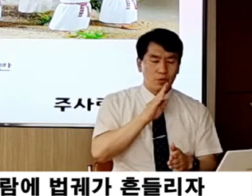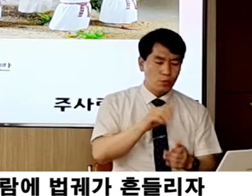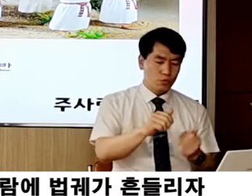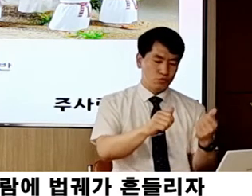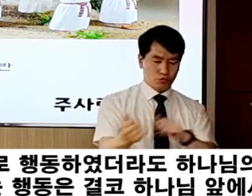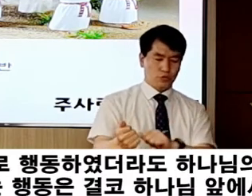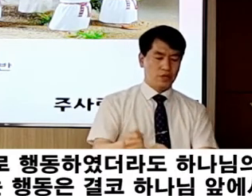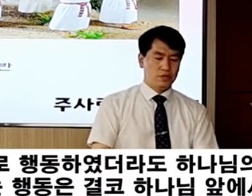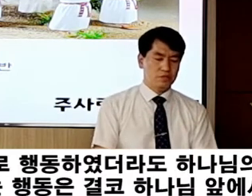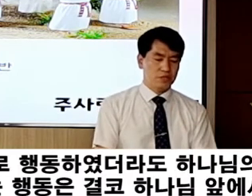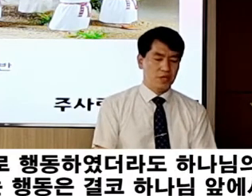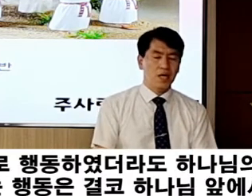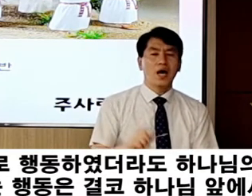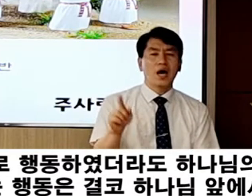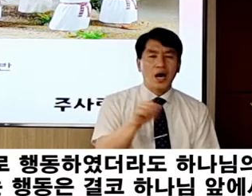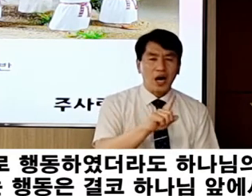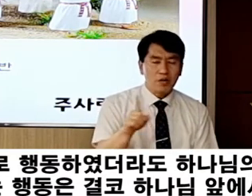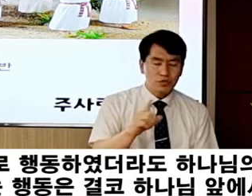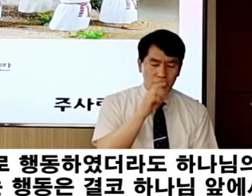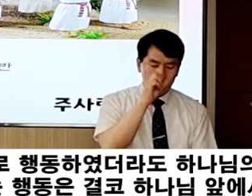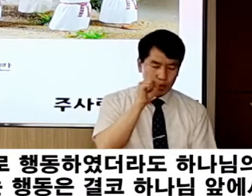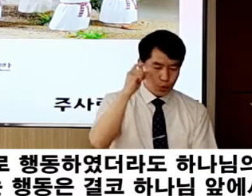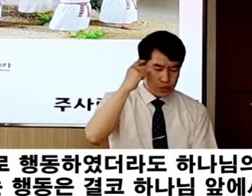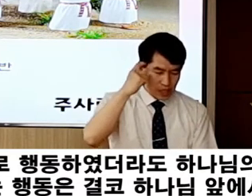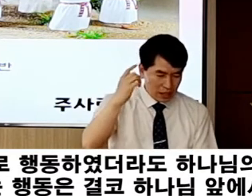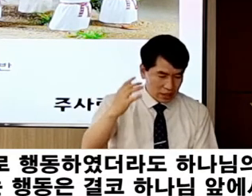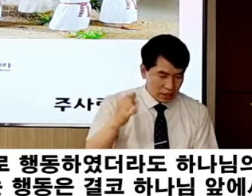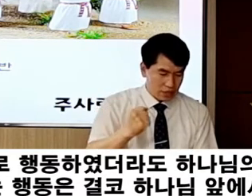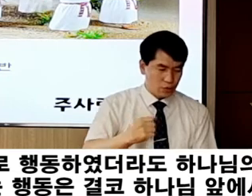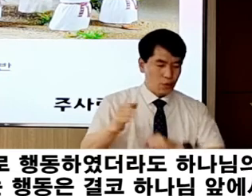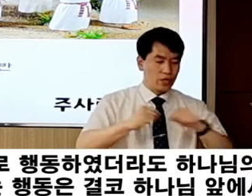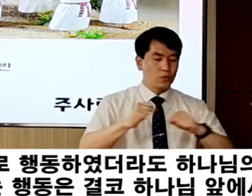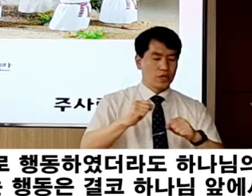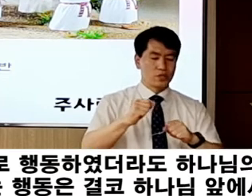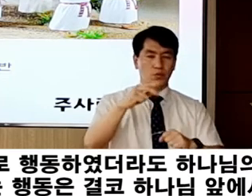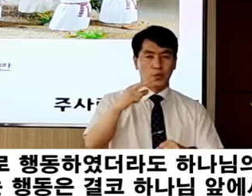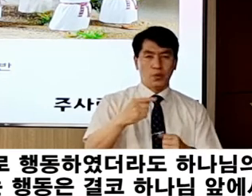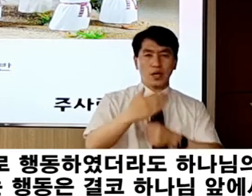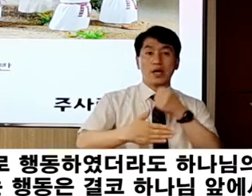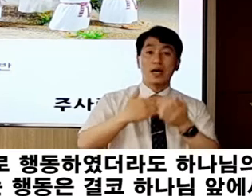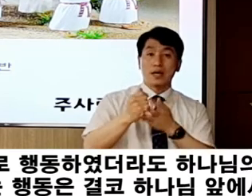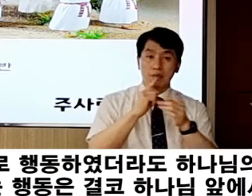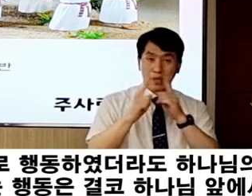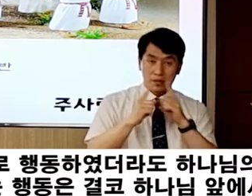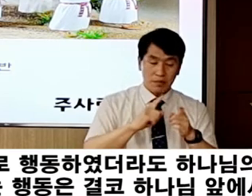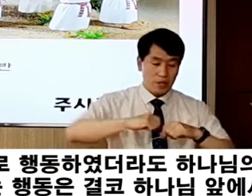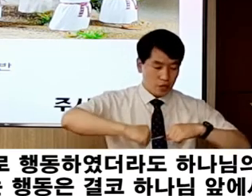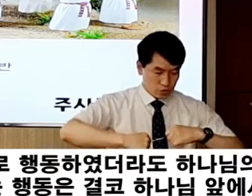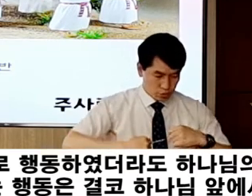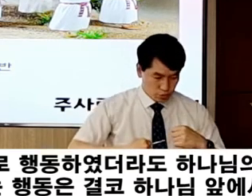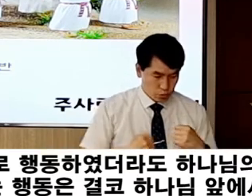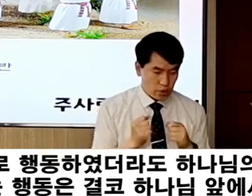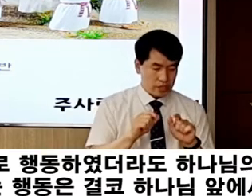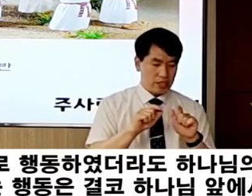바로 죽게 되었습니다. 아무리 좋은 생각 가지고 행동했어도 하나님 말씀에